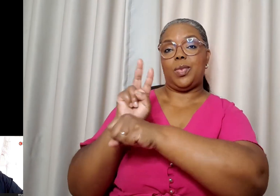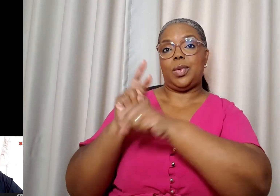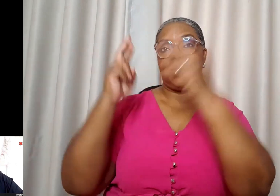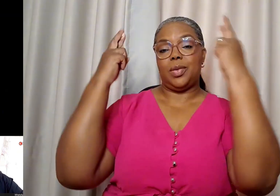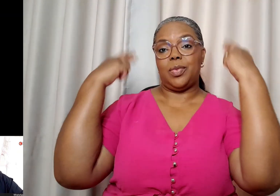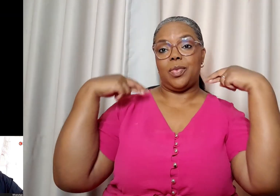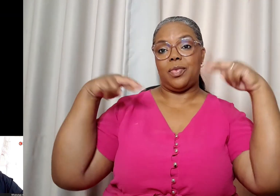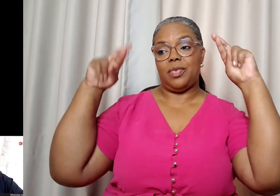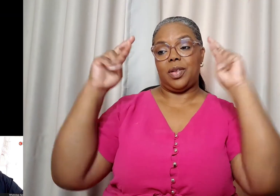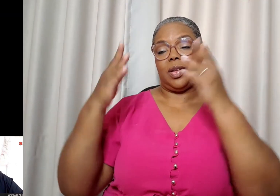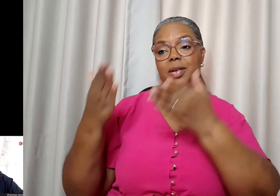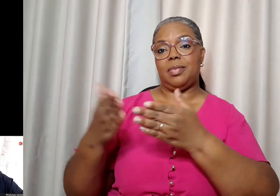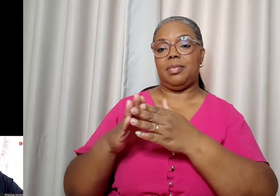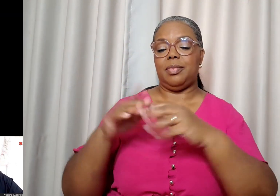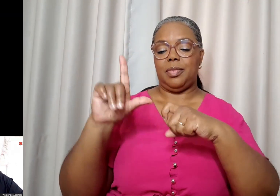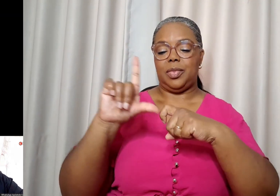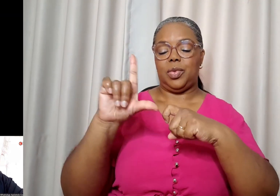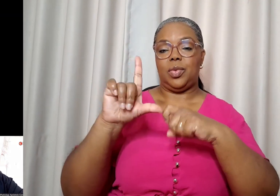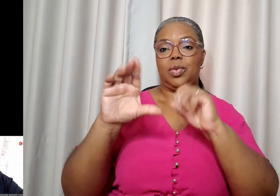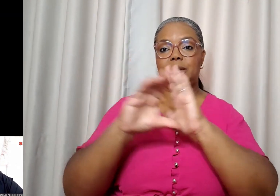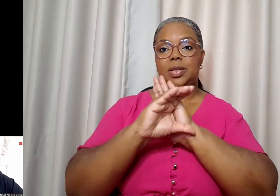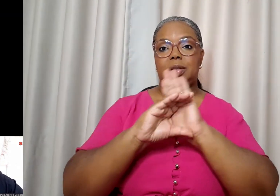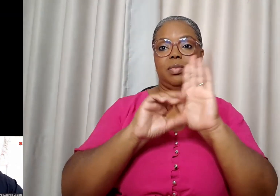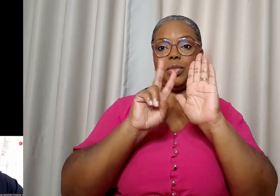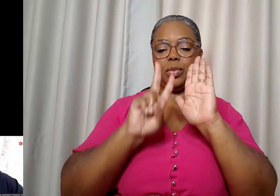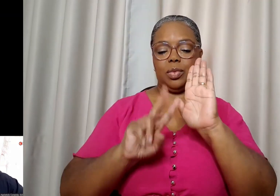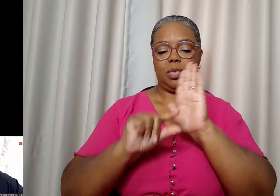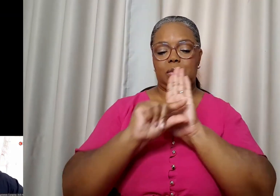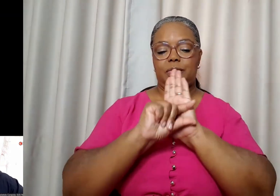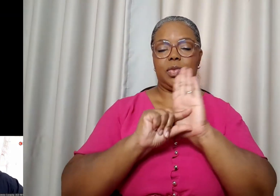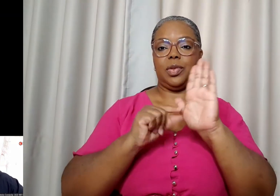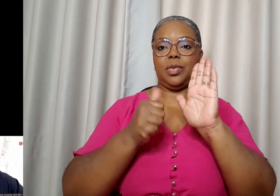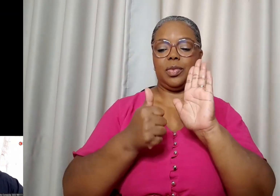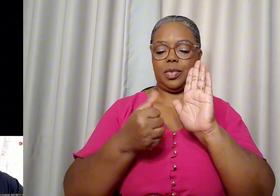Está lá em Lucas 2, de 13 a 14.